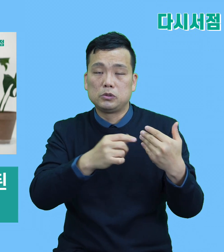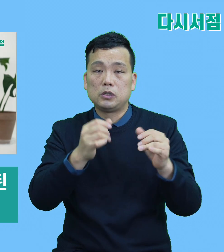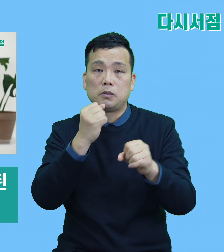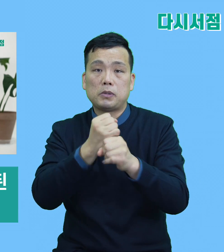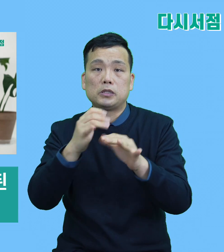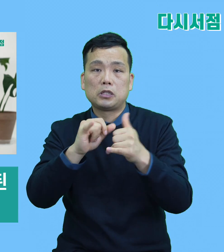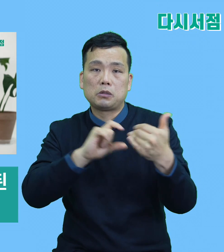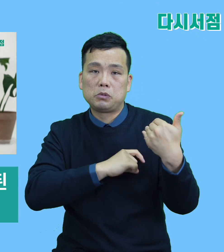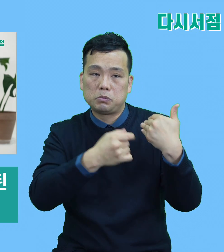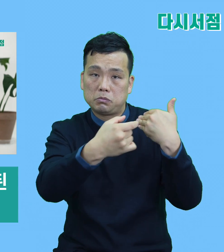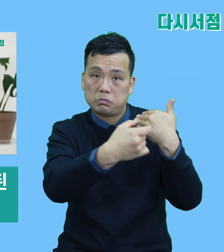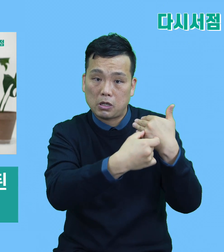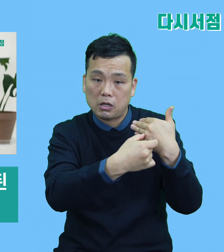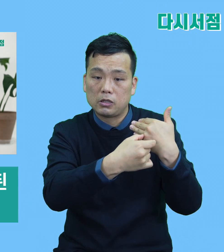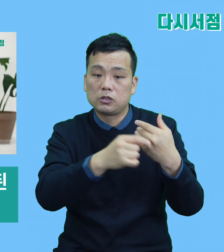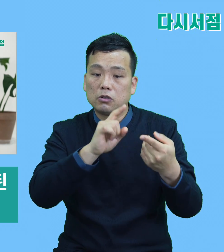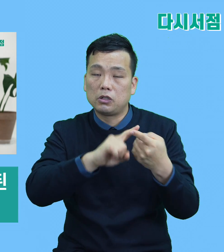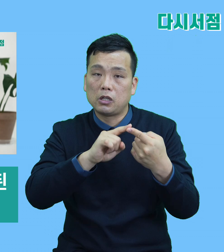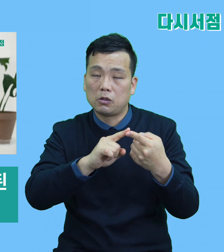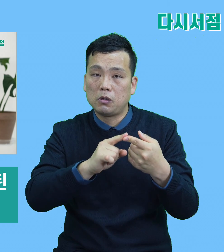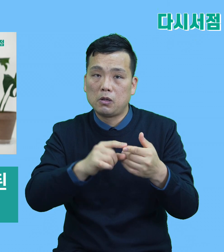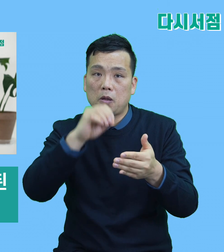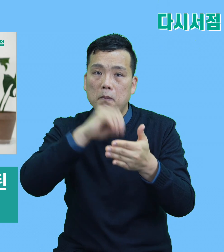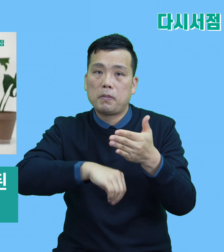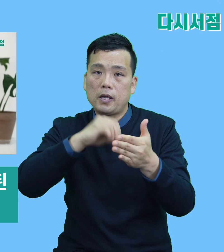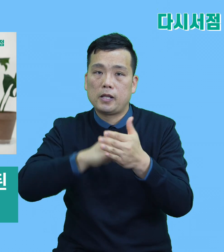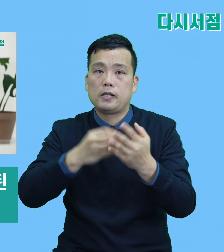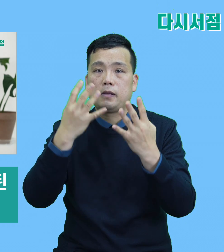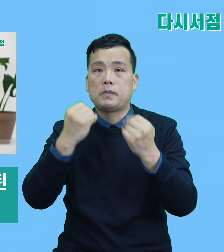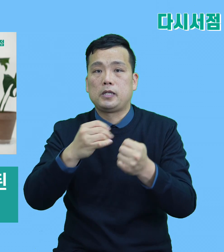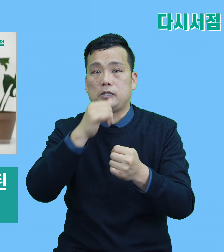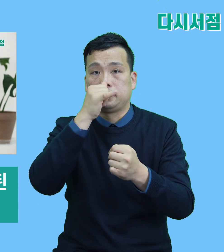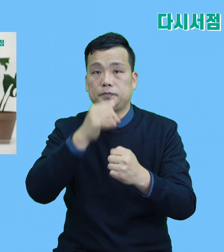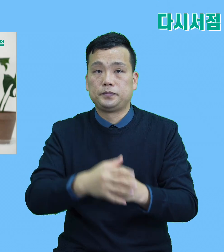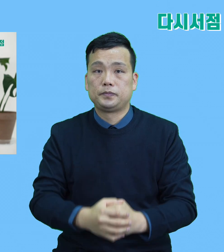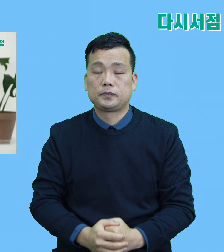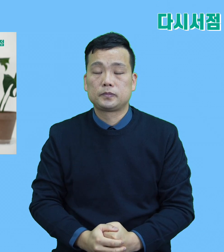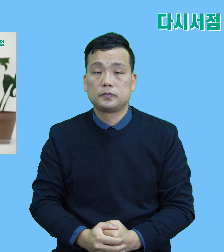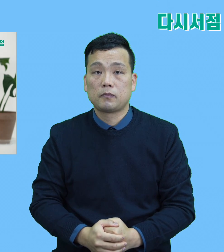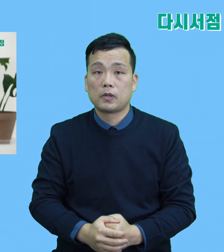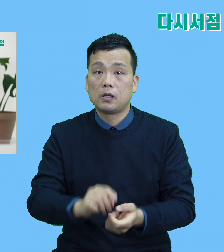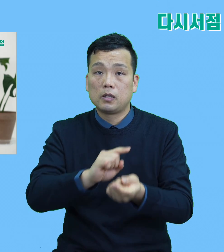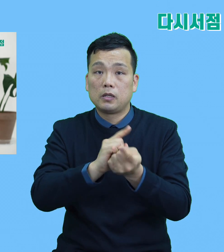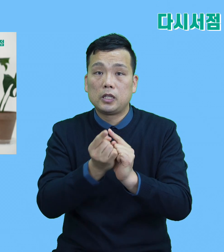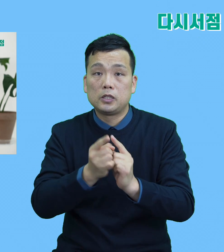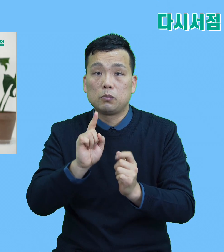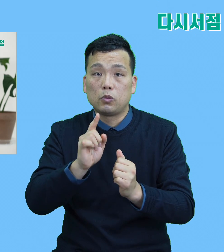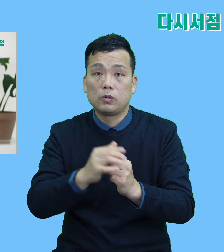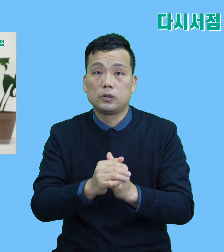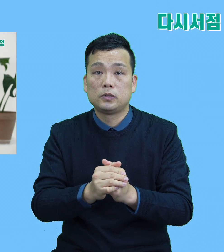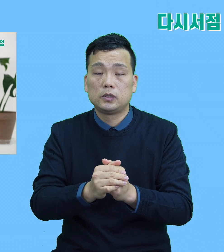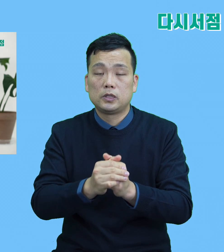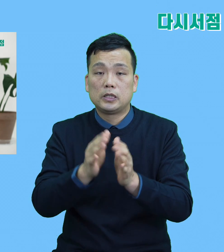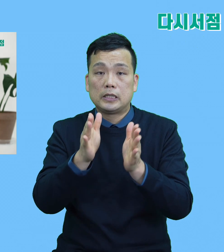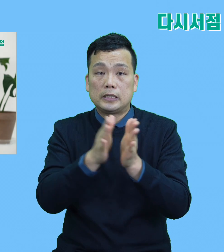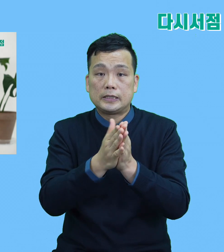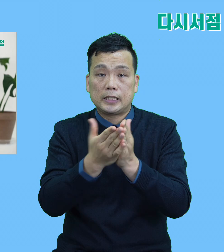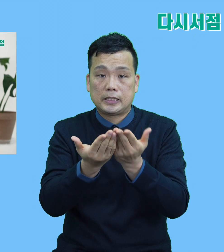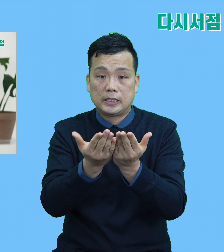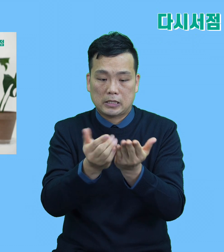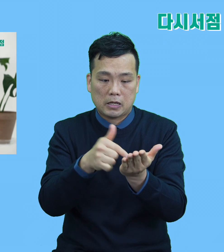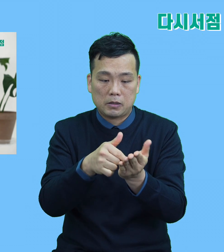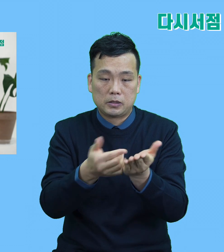이런 서지 정보들이 생략된 형태가 되게 많고 그 대신에